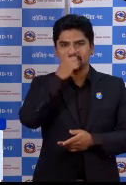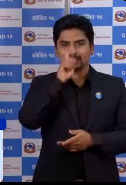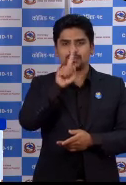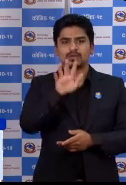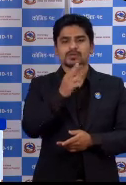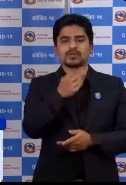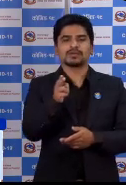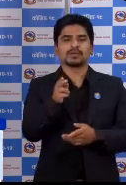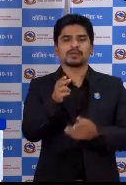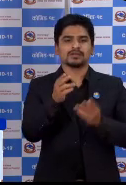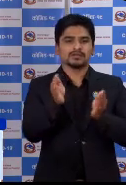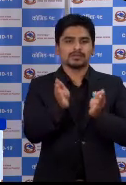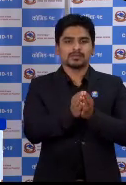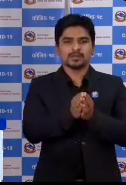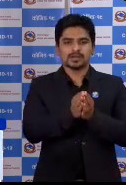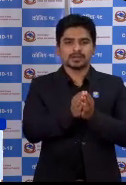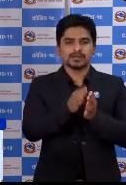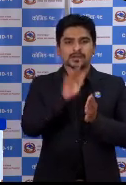15,415 गरी कुल